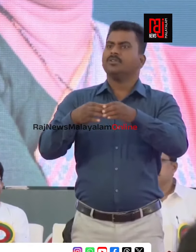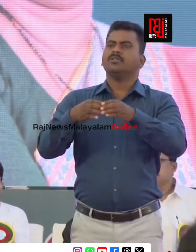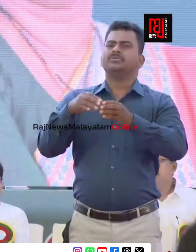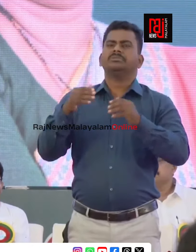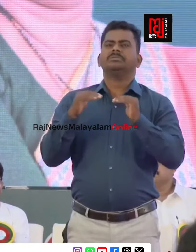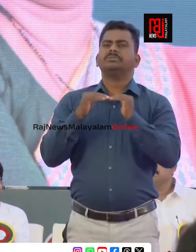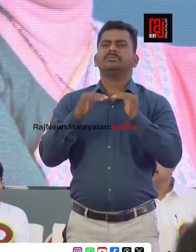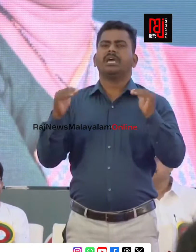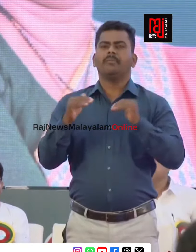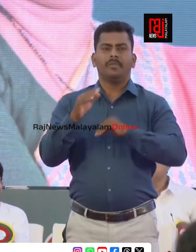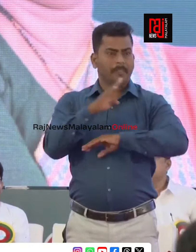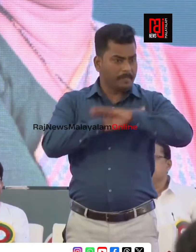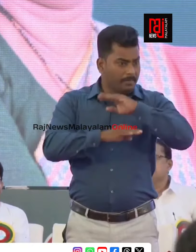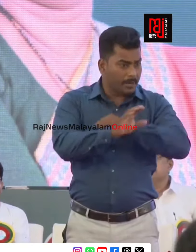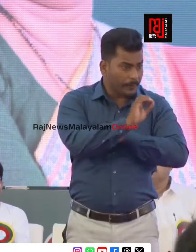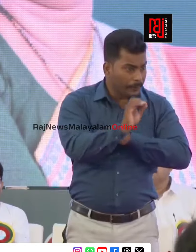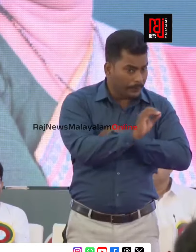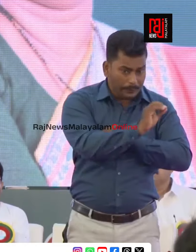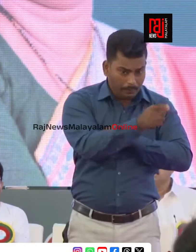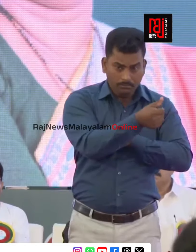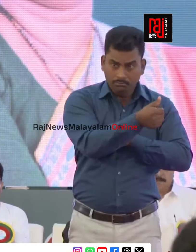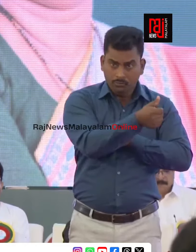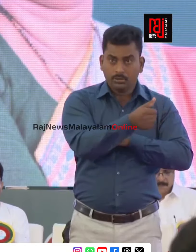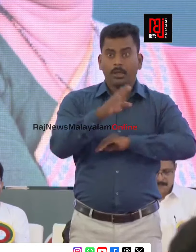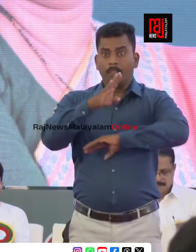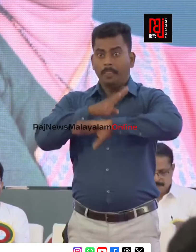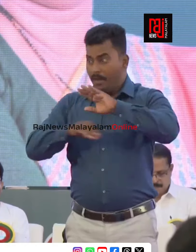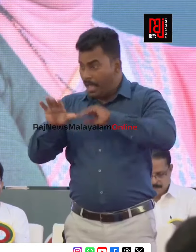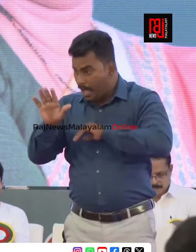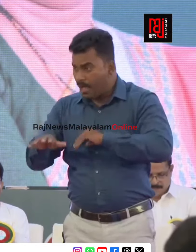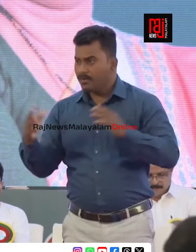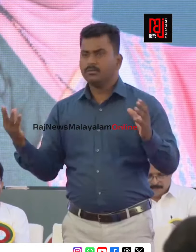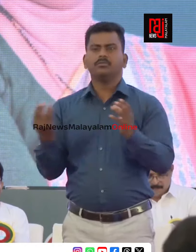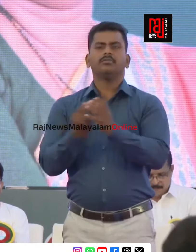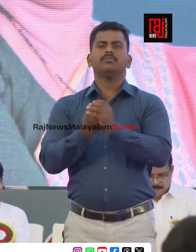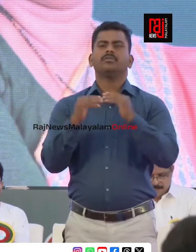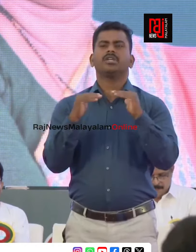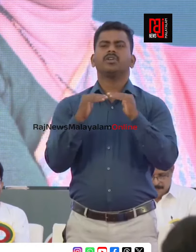മുഖ്യധാരയിലേക്ക് കൊണ്ടുവരാനാണ് സംസ്ഥാന സർക്കാർ ശ്രമിച്ചു വരുന്നത്.